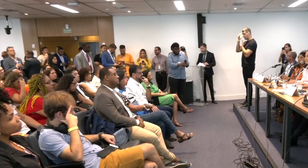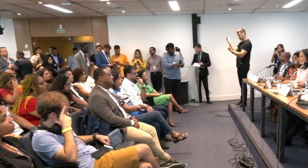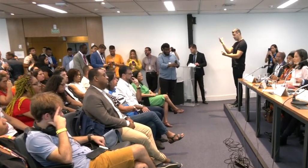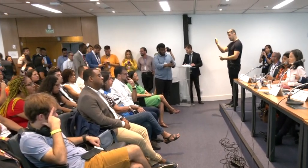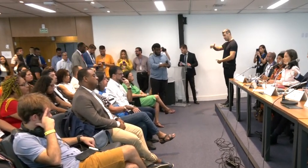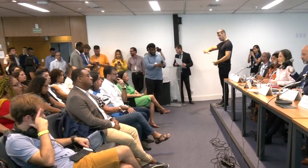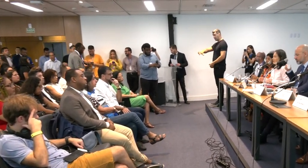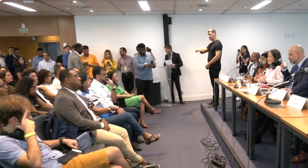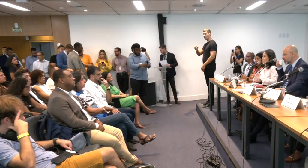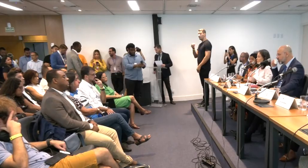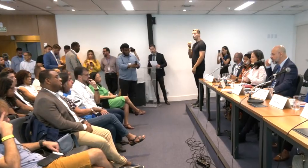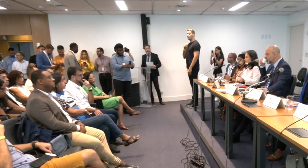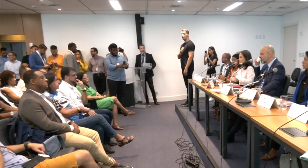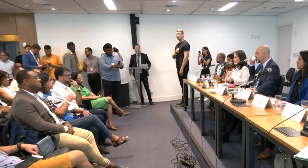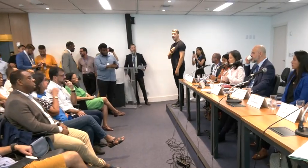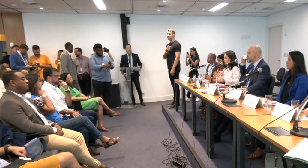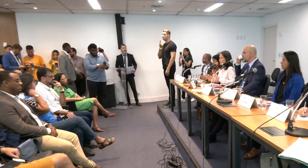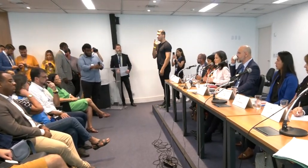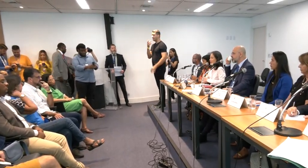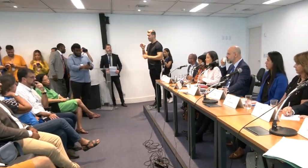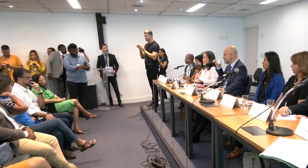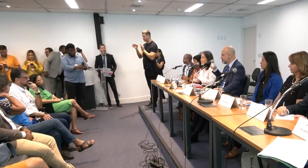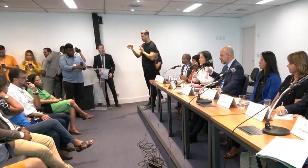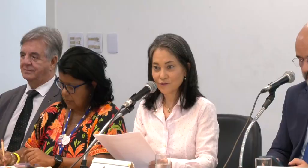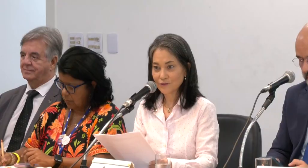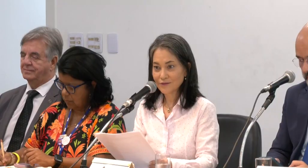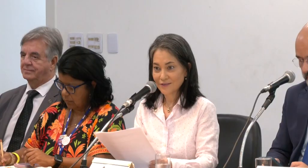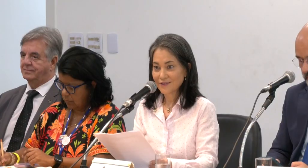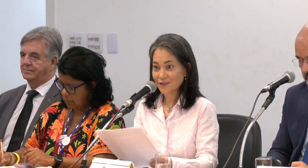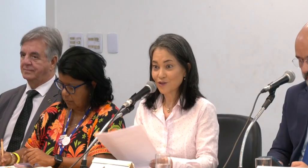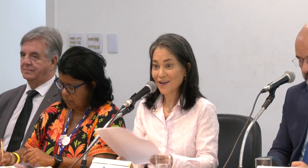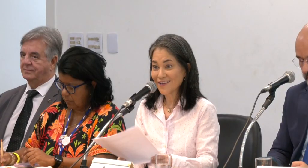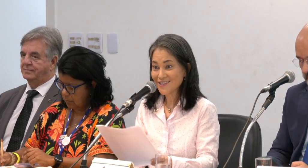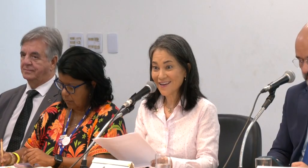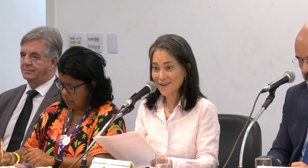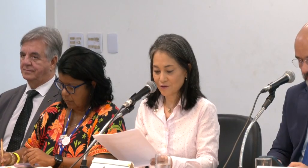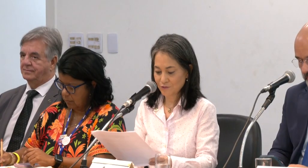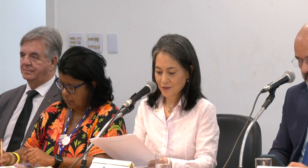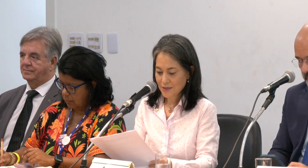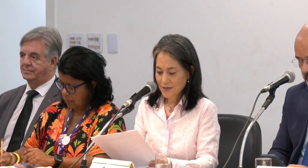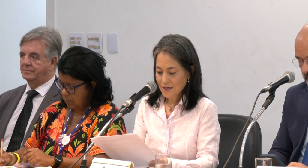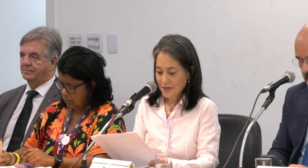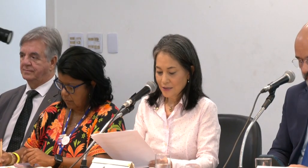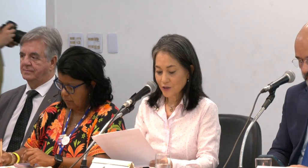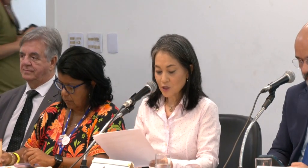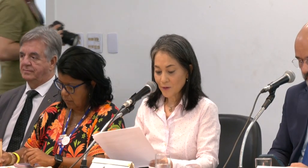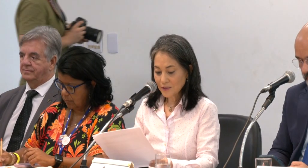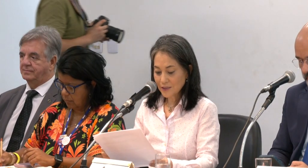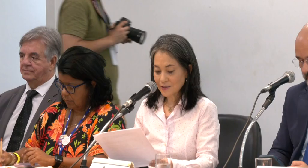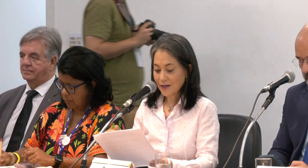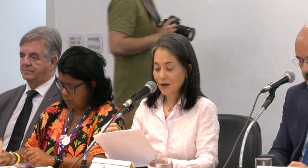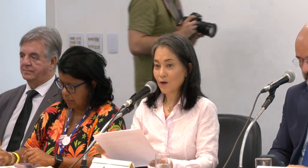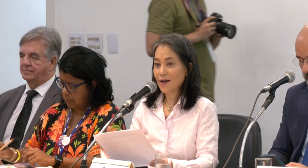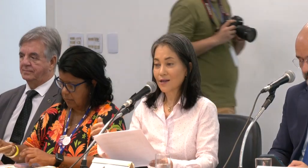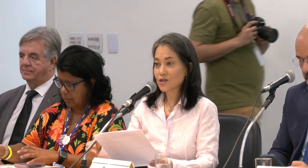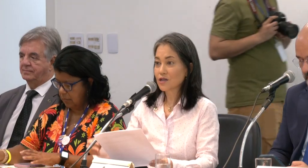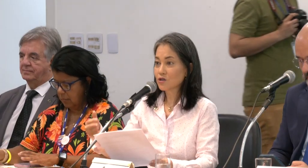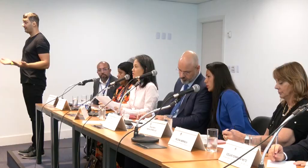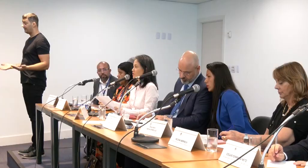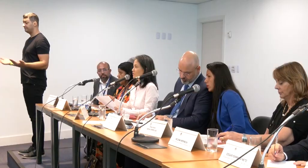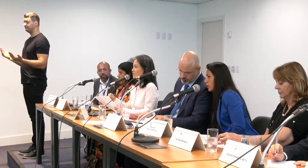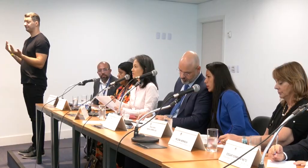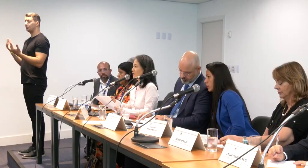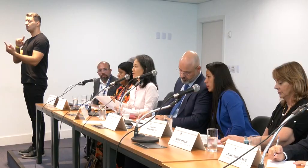A Comissão da Pessoa com Deficiência debateu nesta quinta-feira a importância dos mediadores e cuidadores para alunos com